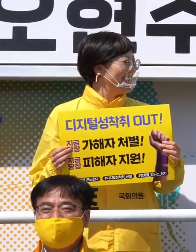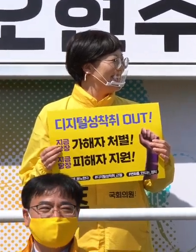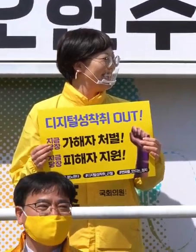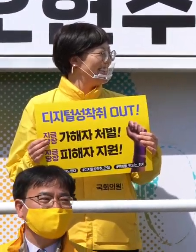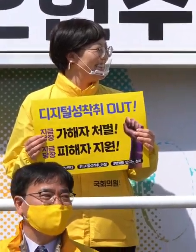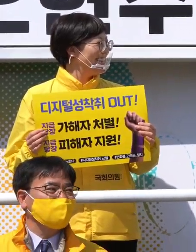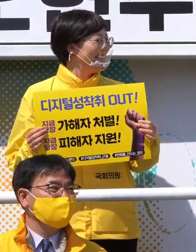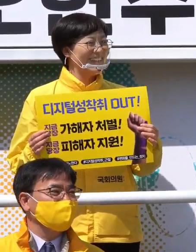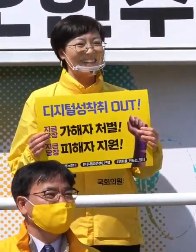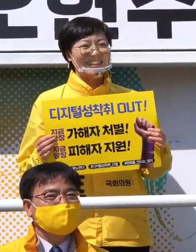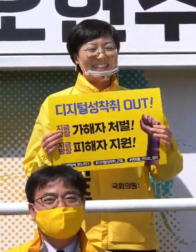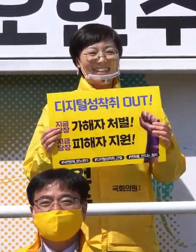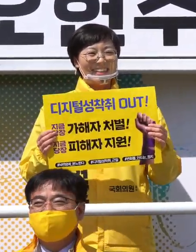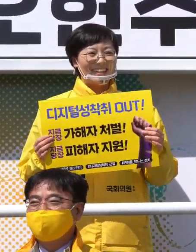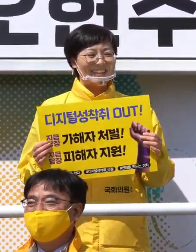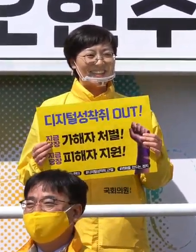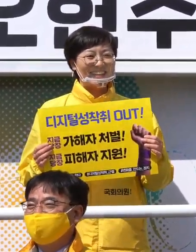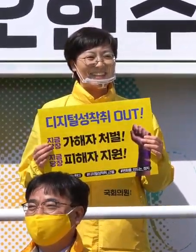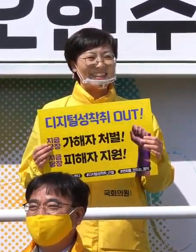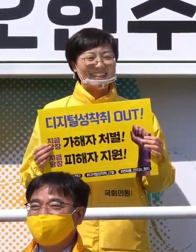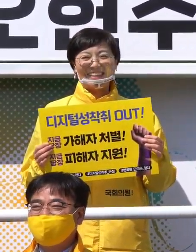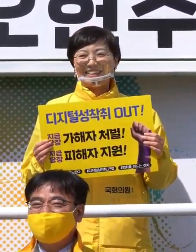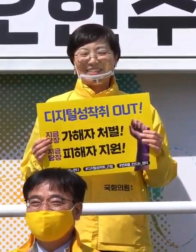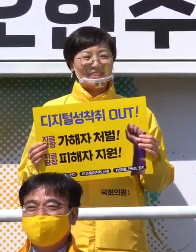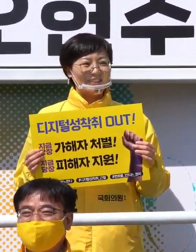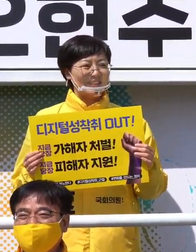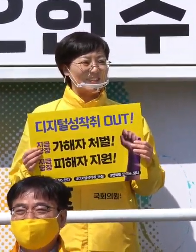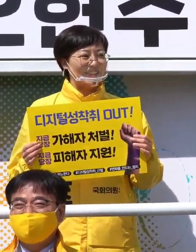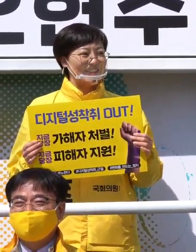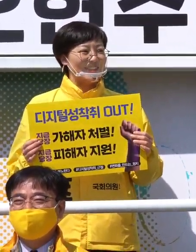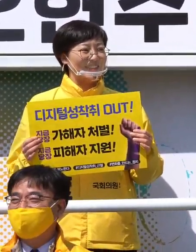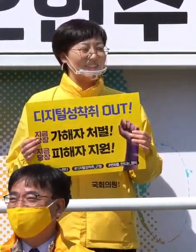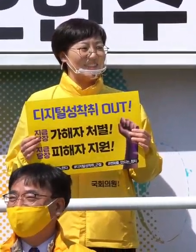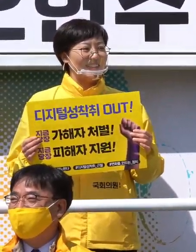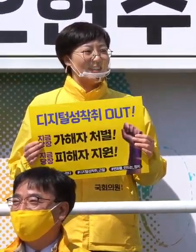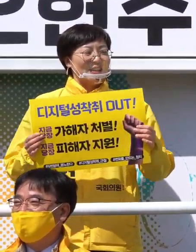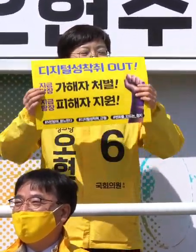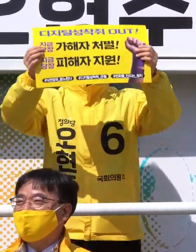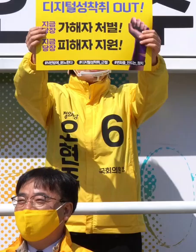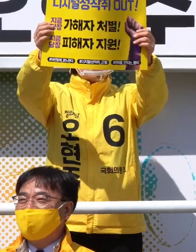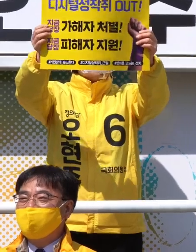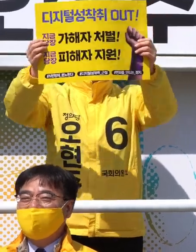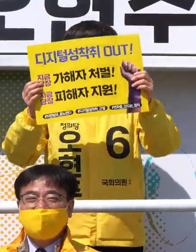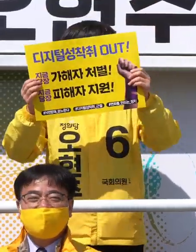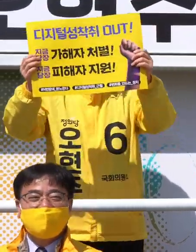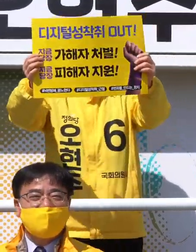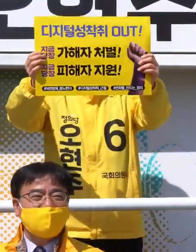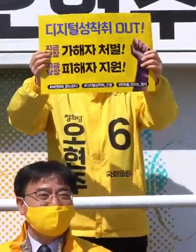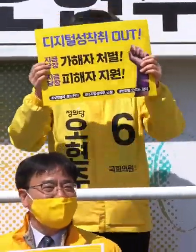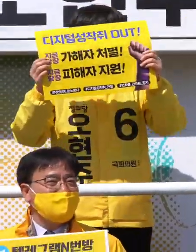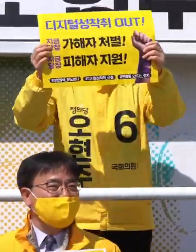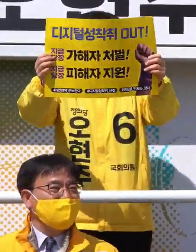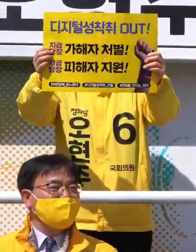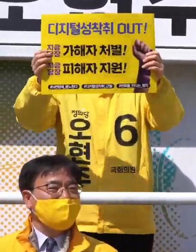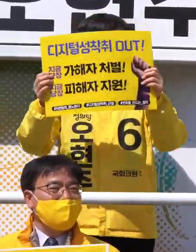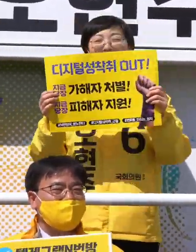이제 대표님 오실 텐데요. 심상정 한 번씩만 외쳐주세요. 네, 심상정!